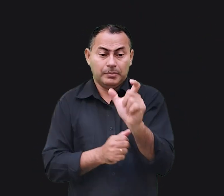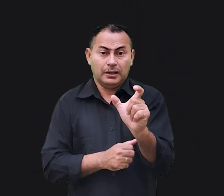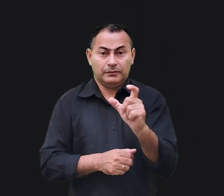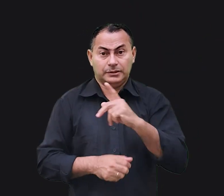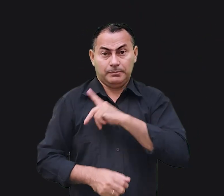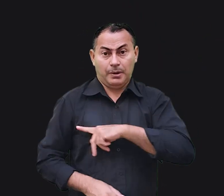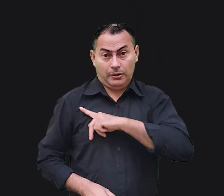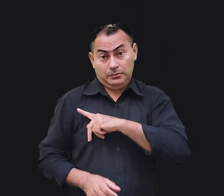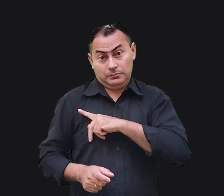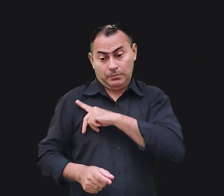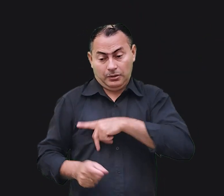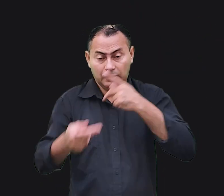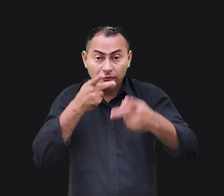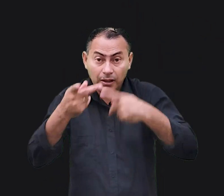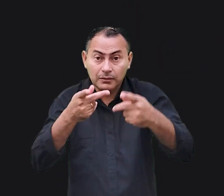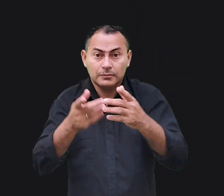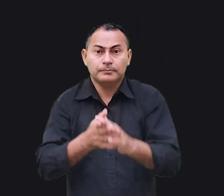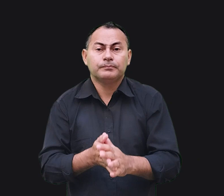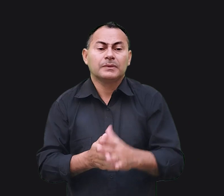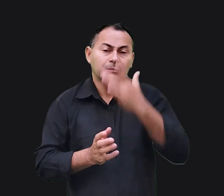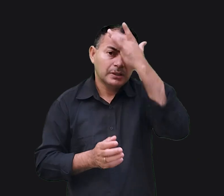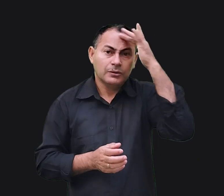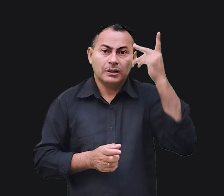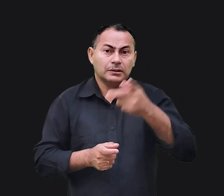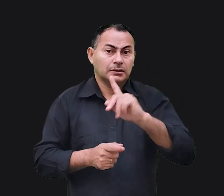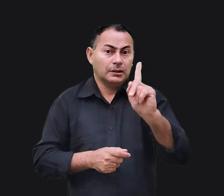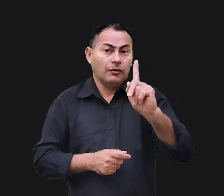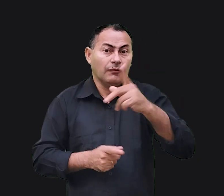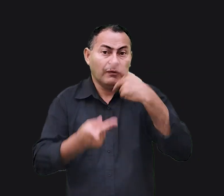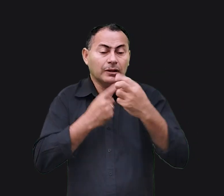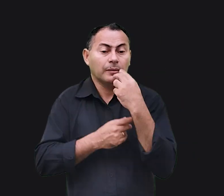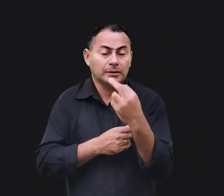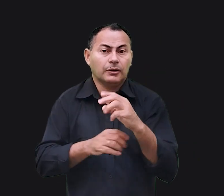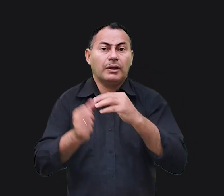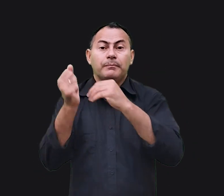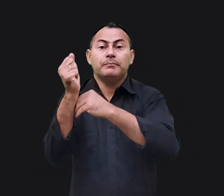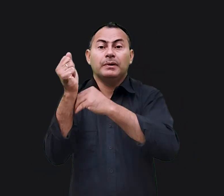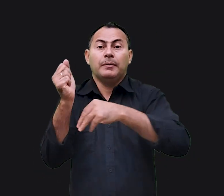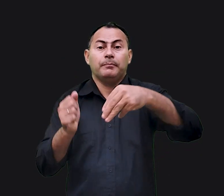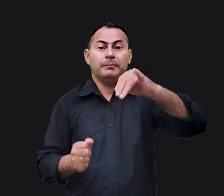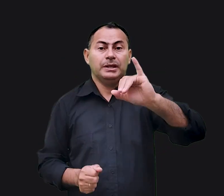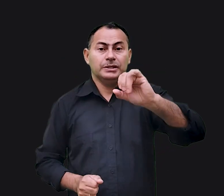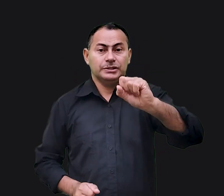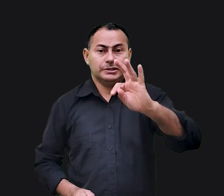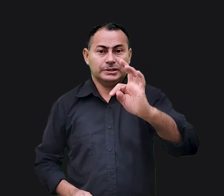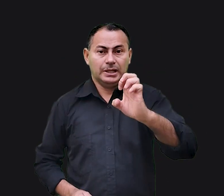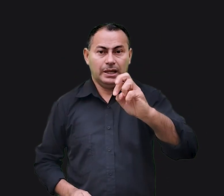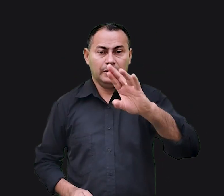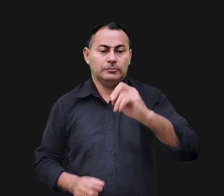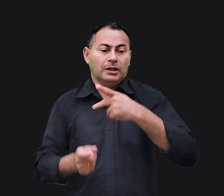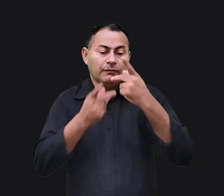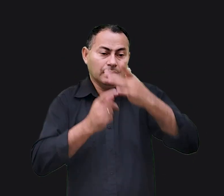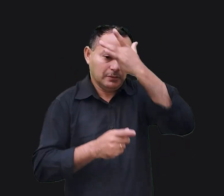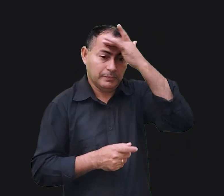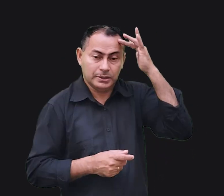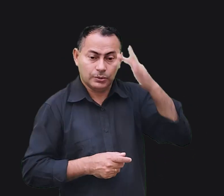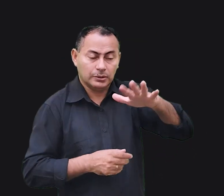Paulo. Nesse caso, a pessoa não fala línguas, mas mistérios. Portanto, não fala para homens, e sim para